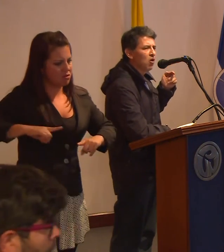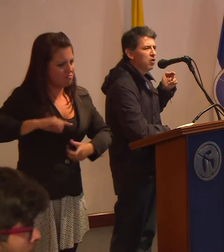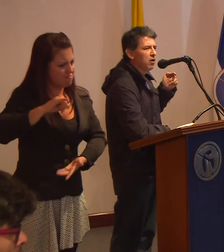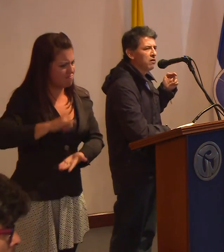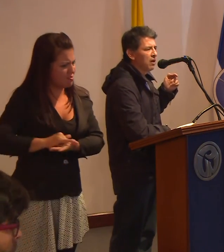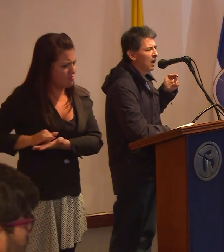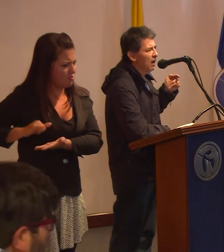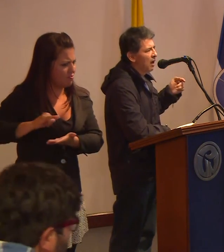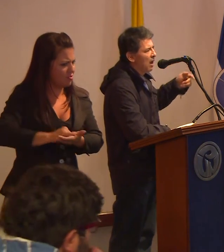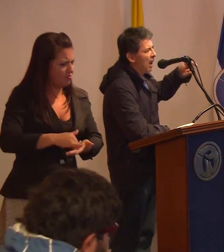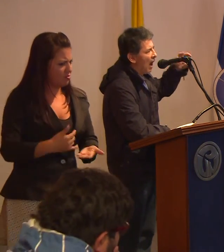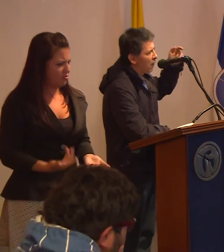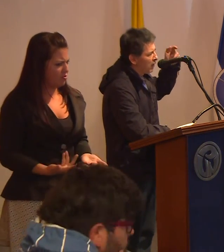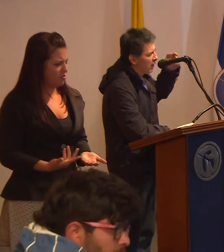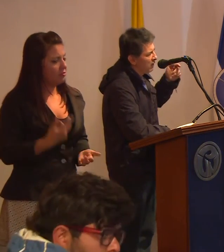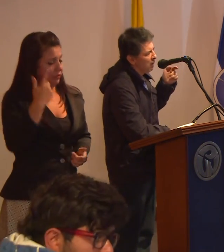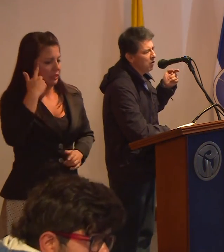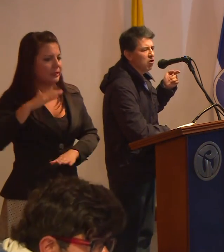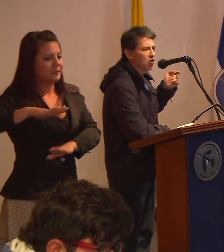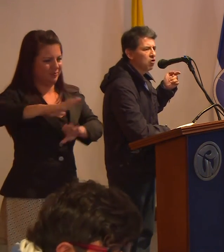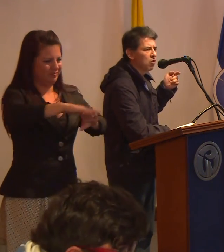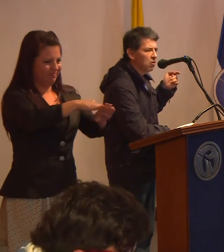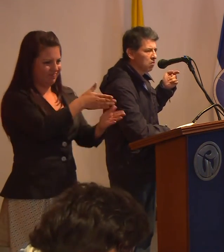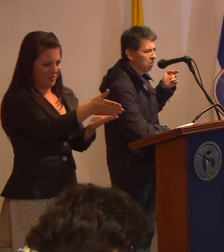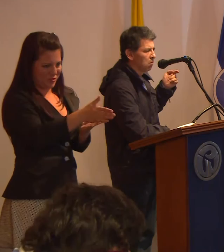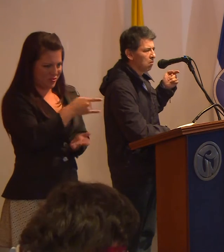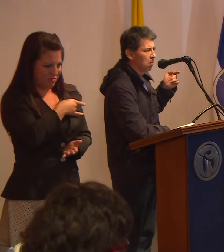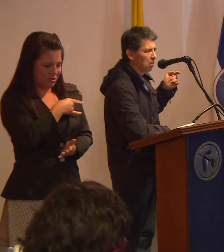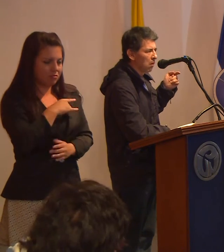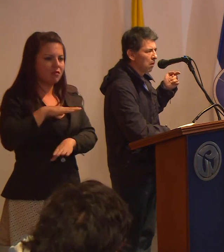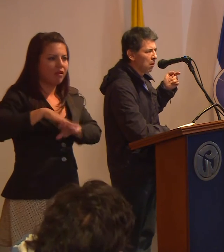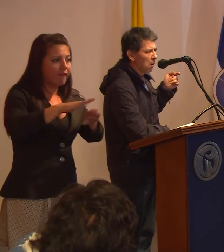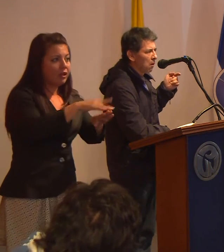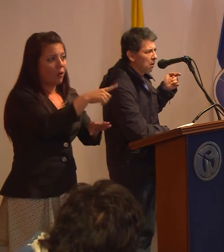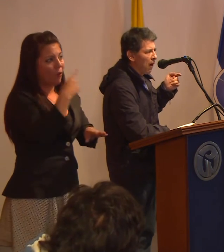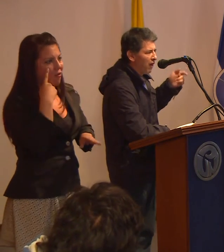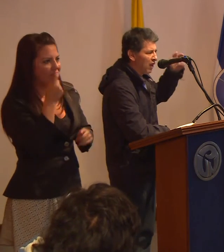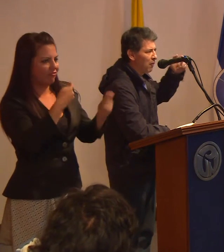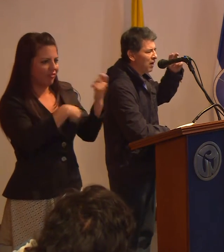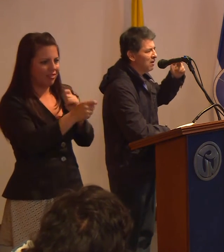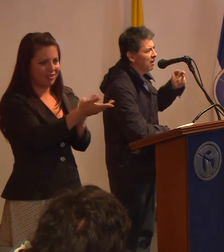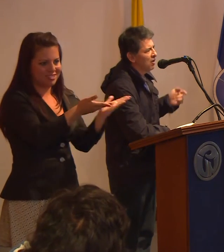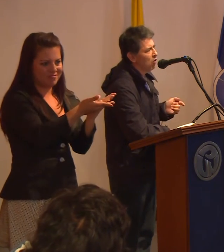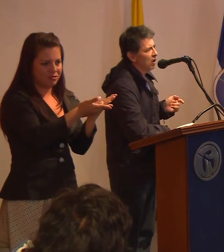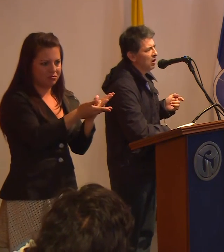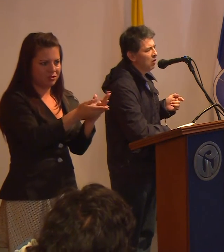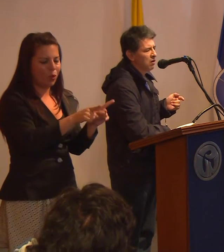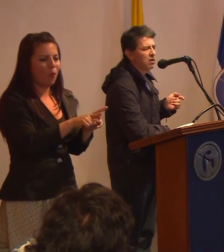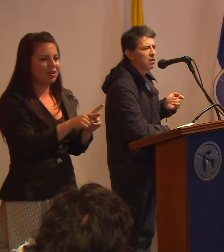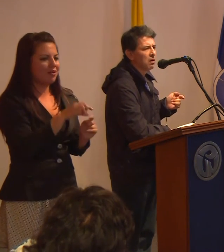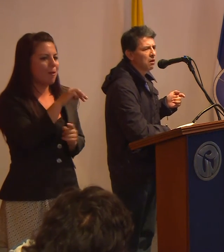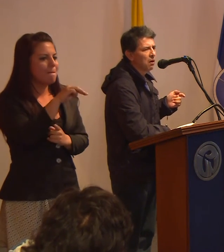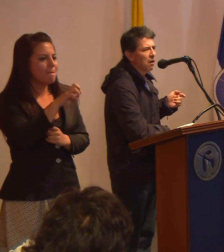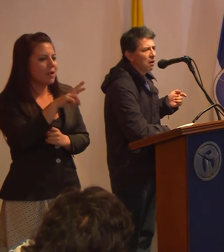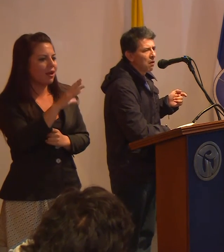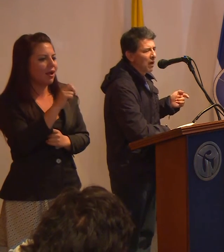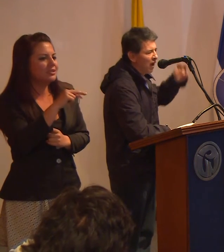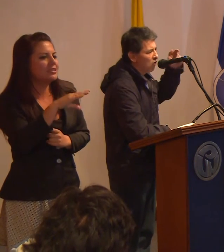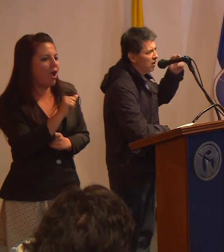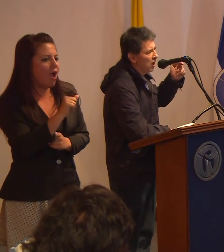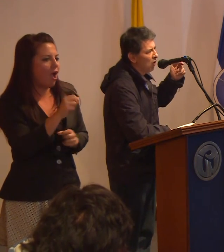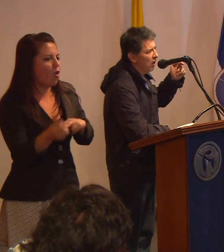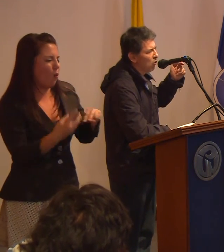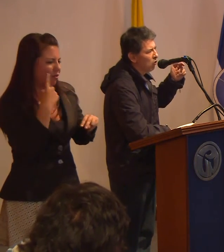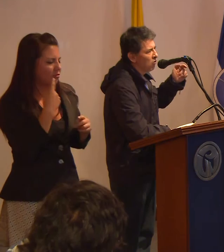programas de la universidad a vender servicios, a vender mercancías educativas